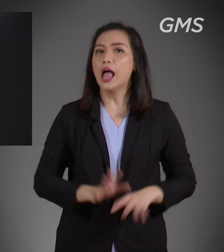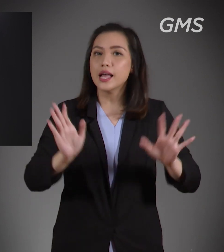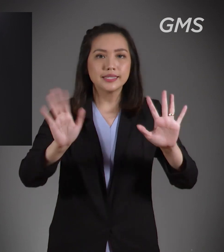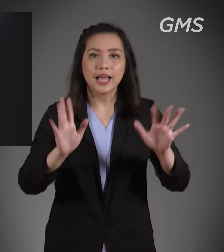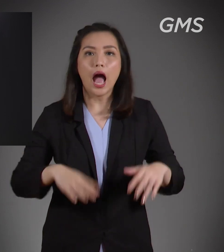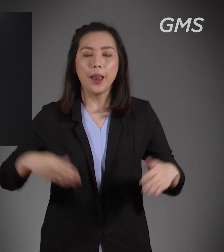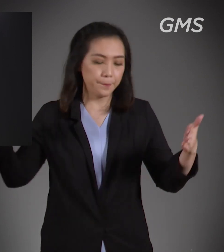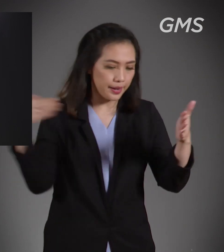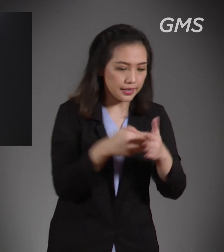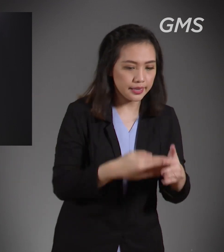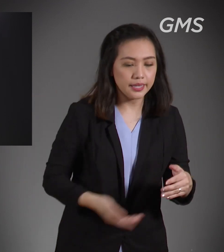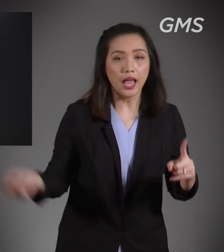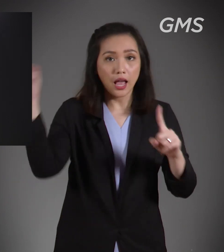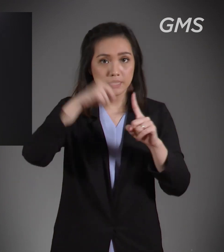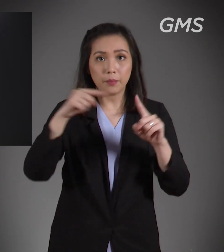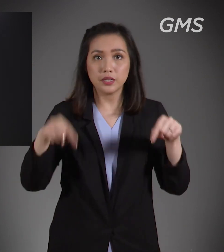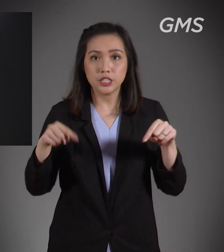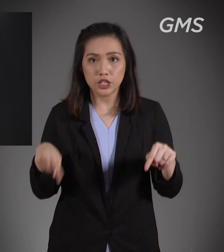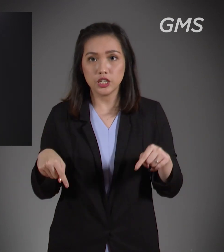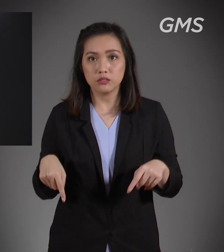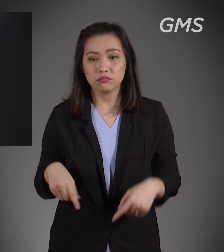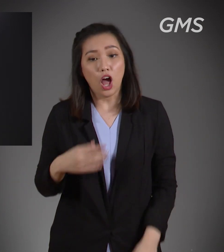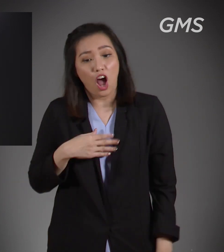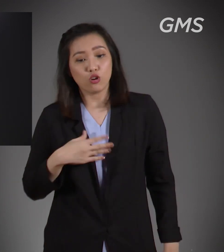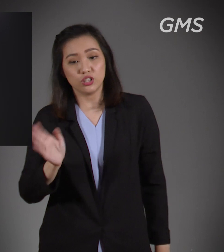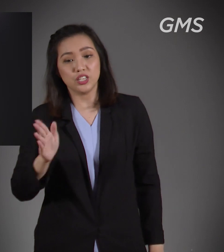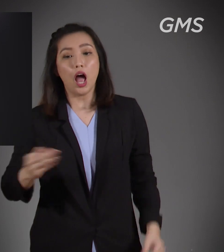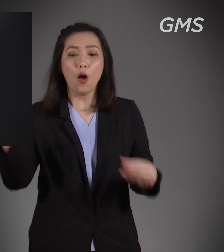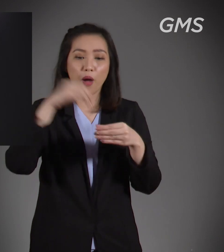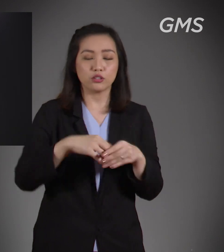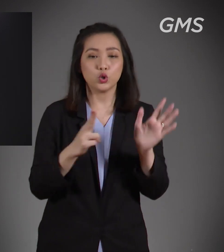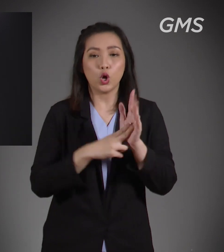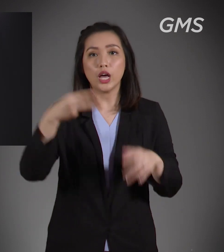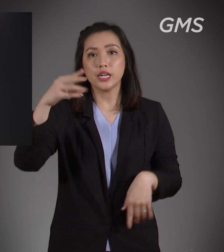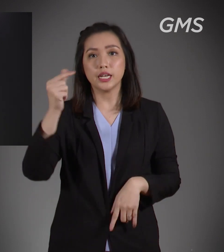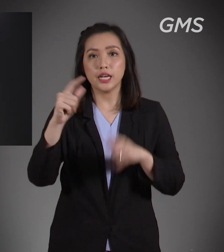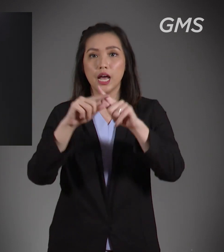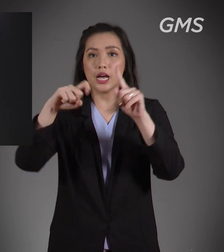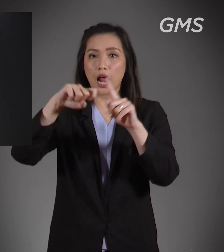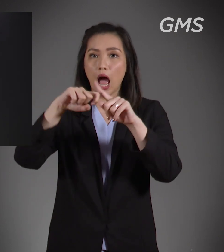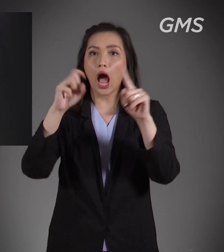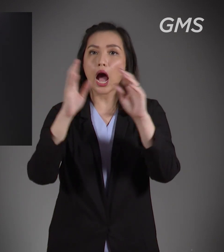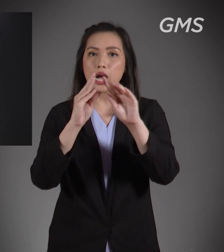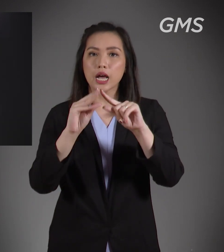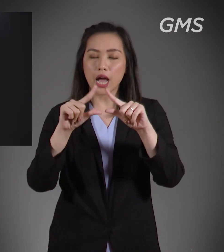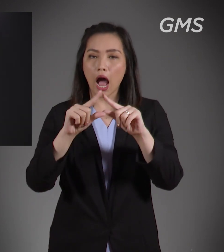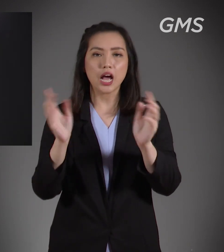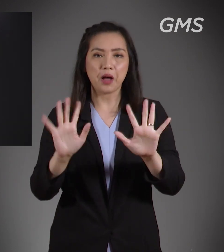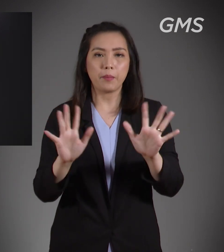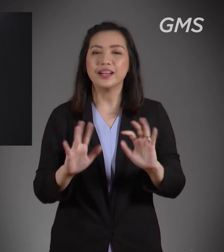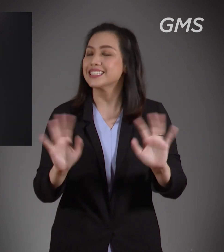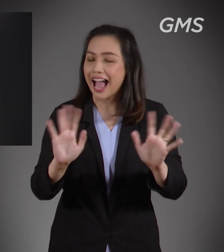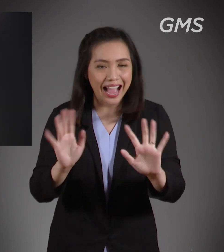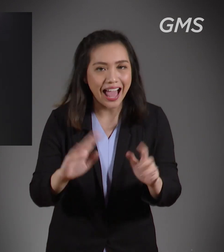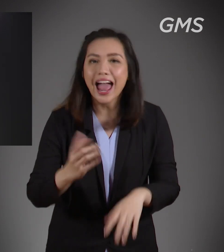berhenti sampai sini. Pokoknya yang penting aku gak masuk neraka. Yang penting keluarga kita baik-baik, gak ada musibah. Jangan begitu,